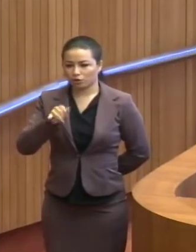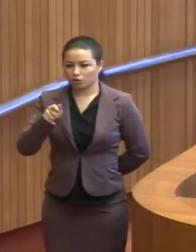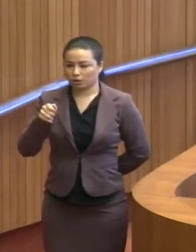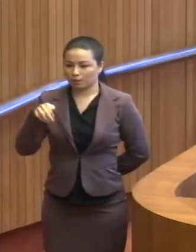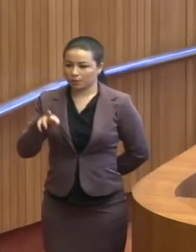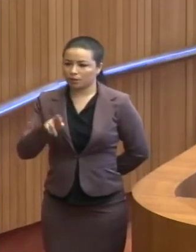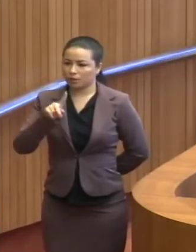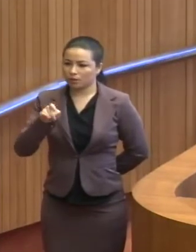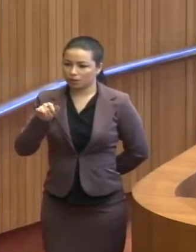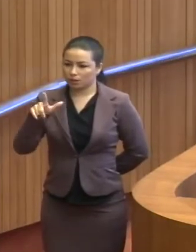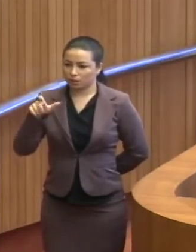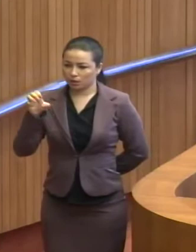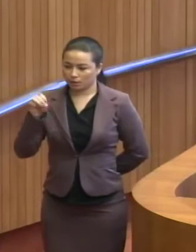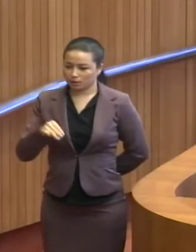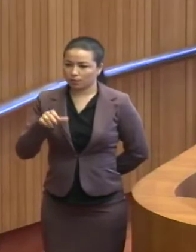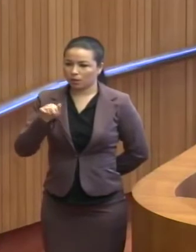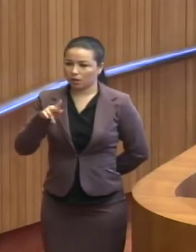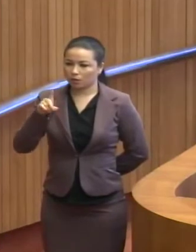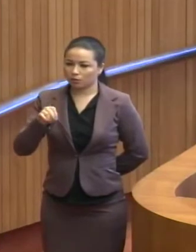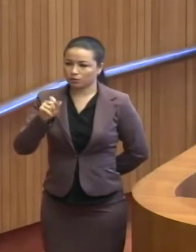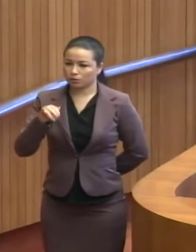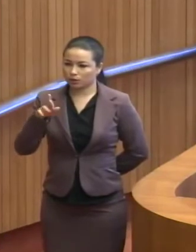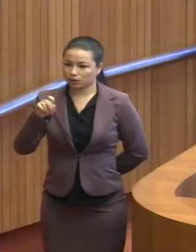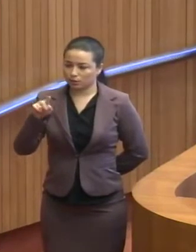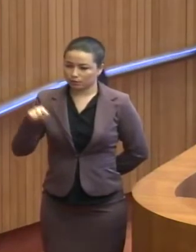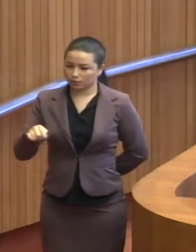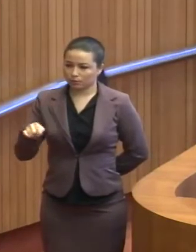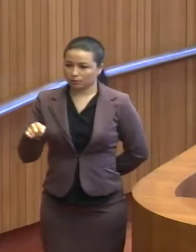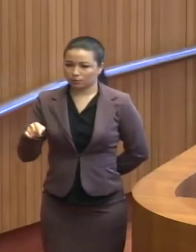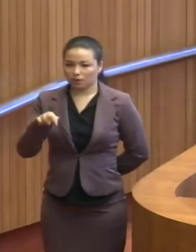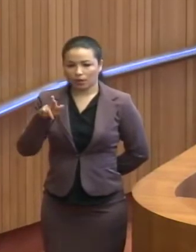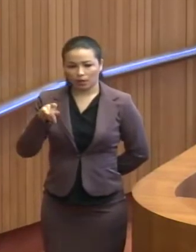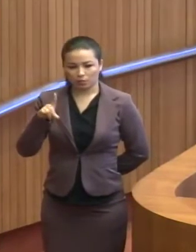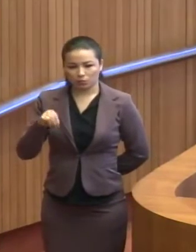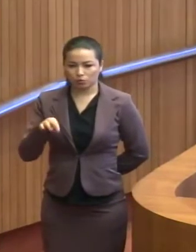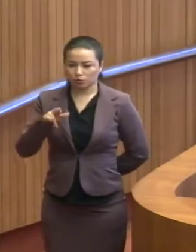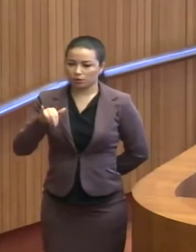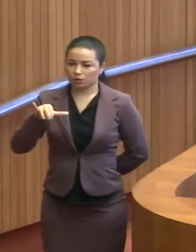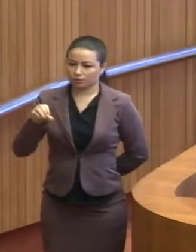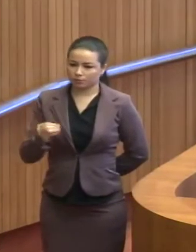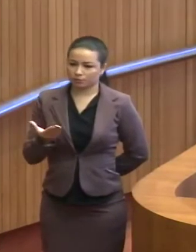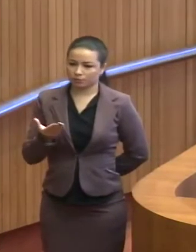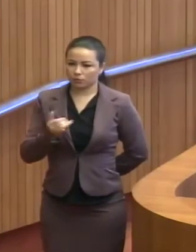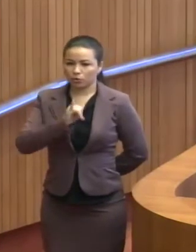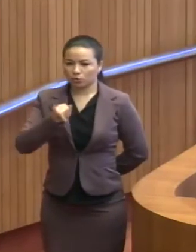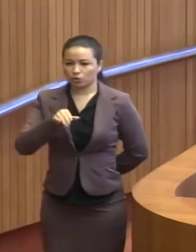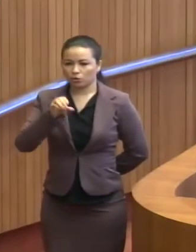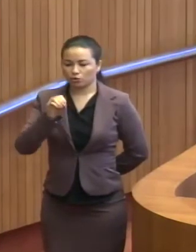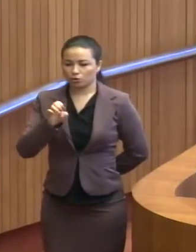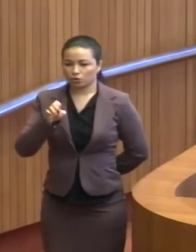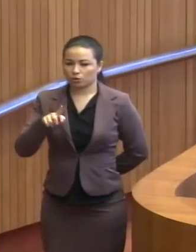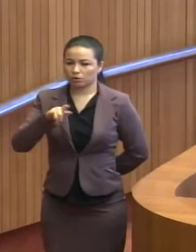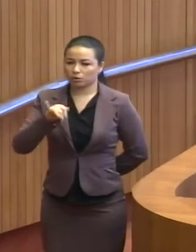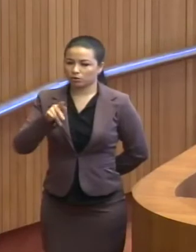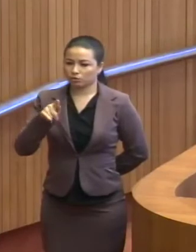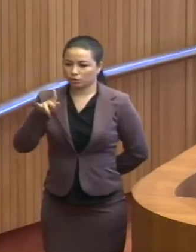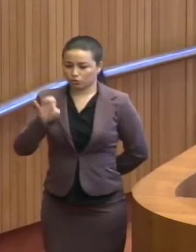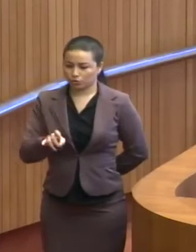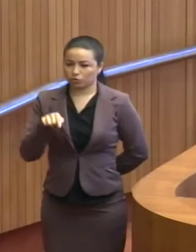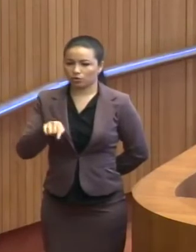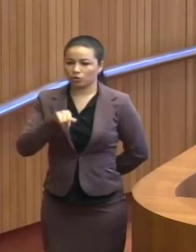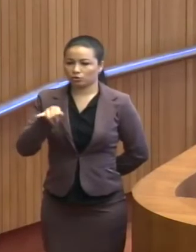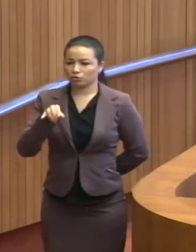Zinler, Haroldo Cedrais, Raimundo Carreiro, José Jorge